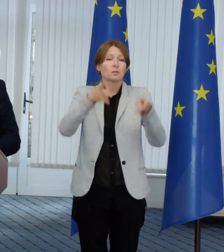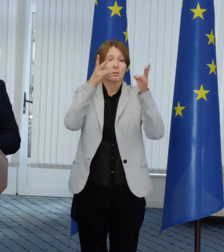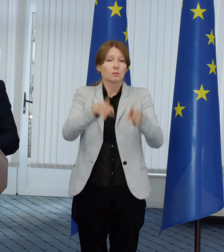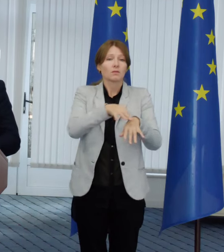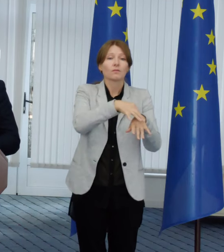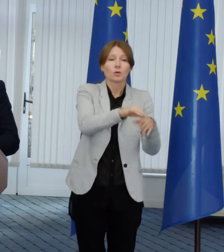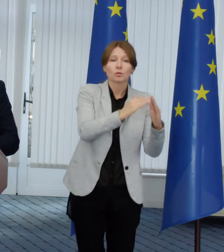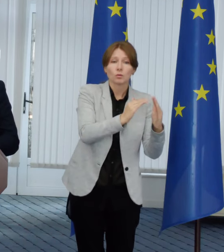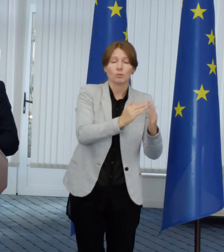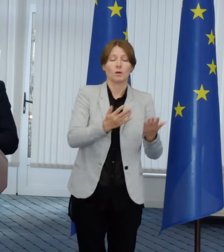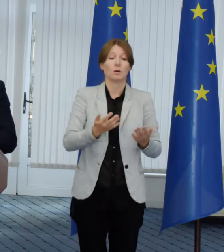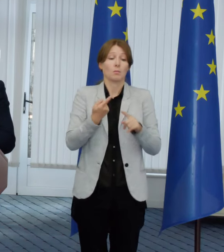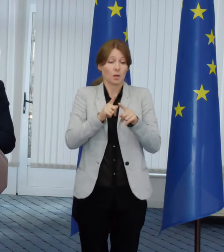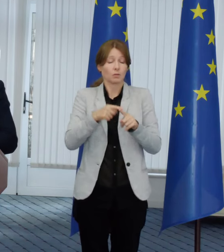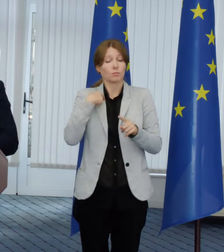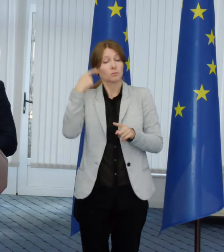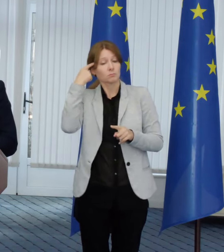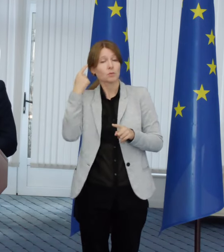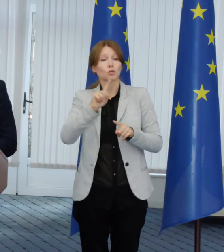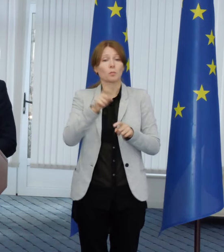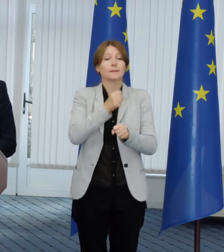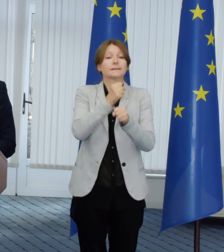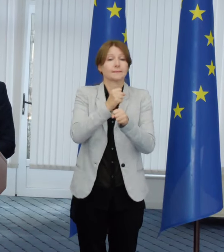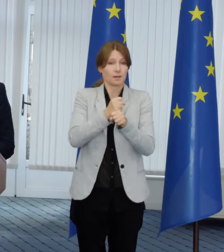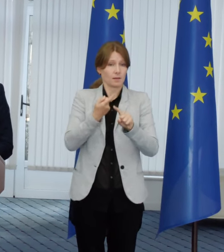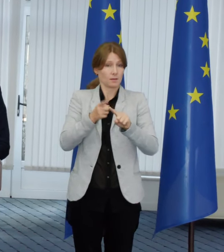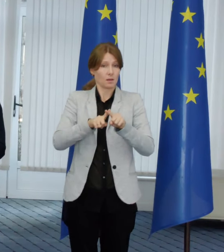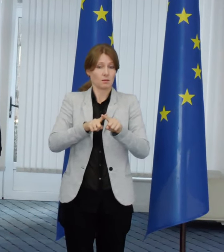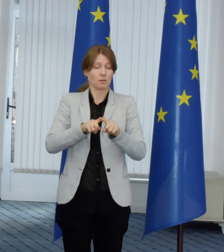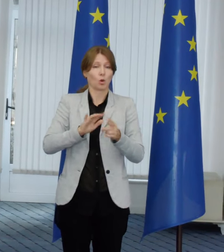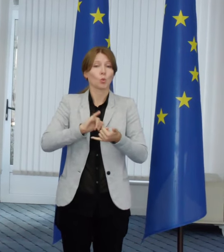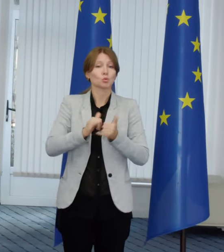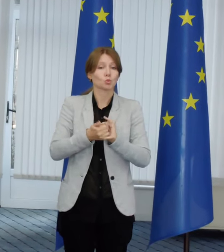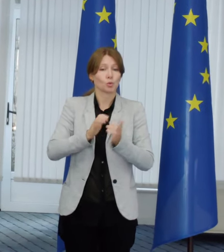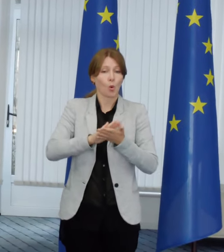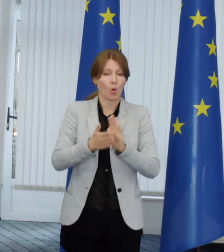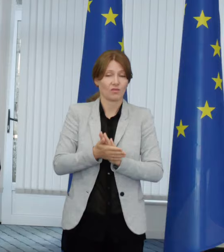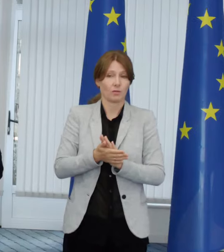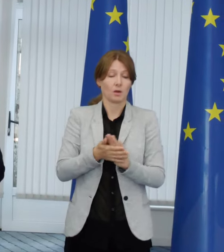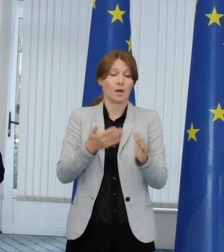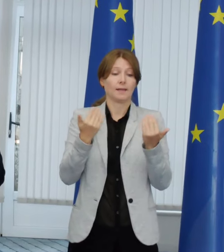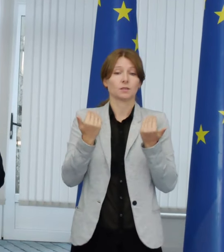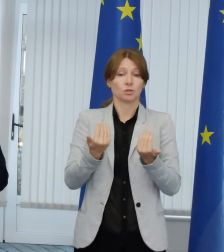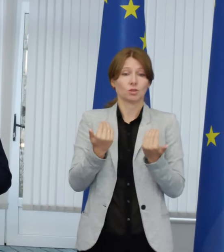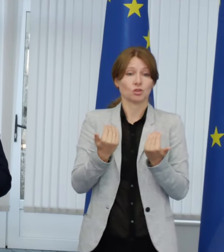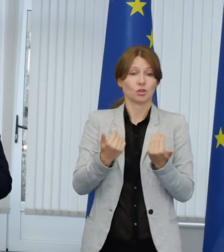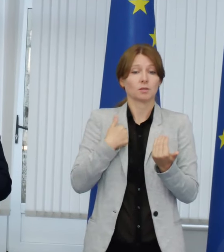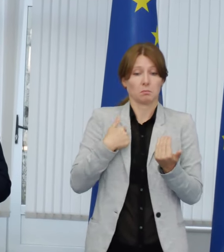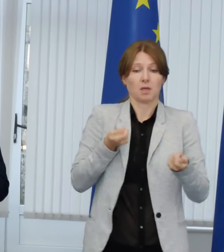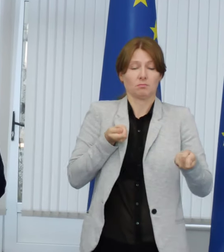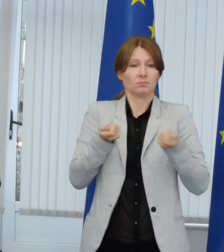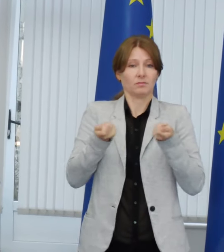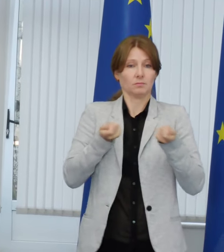noi am încercat să mobilizăm resurse pentru a crea acele servicii. Mai mult, acum, pentru că noi